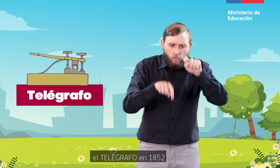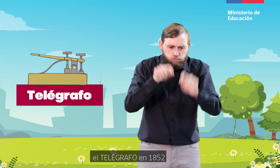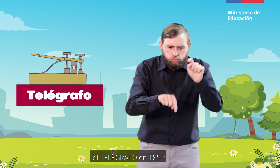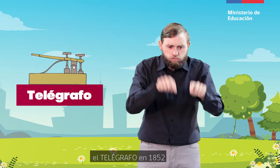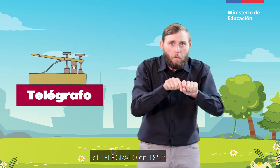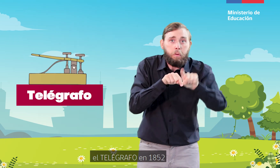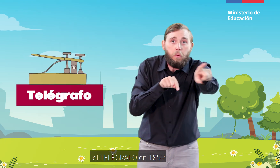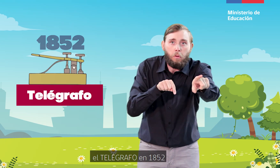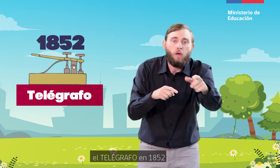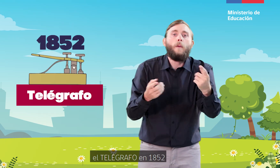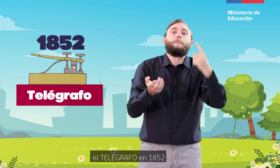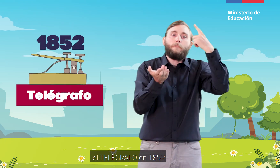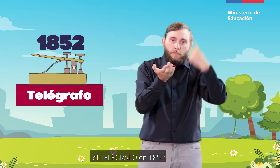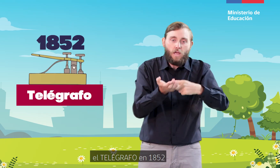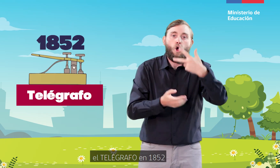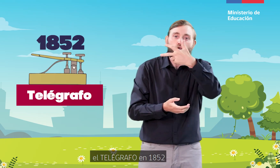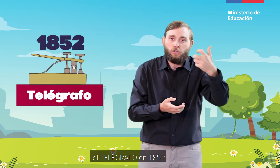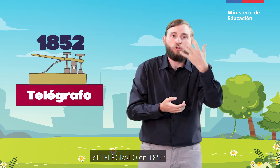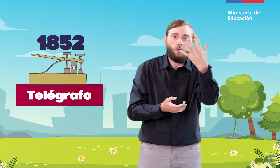el telégrafo en 1852